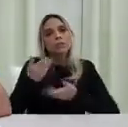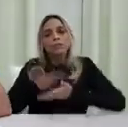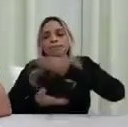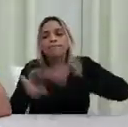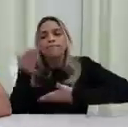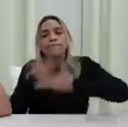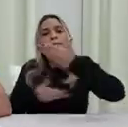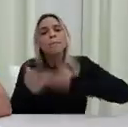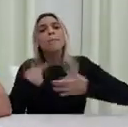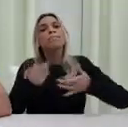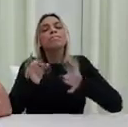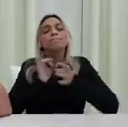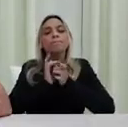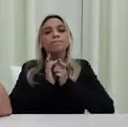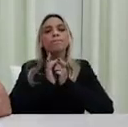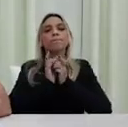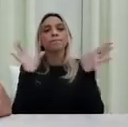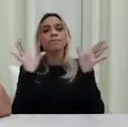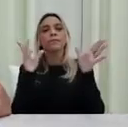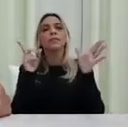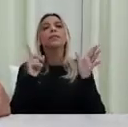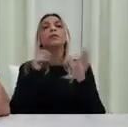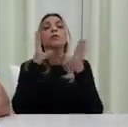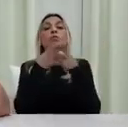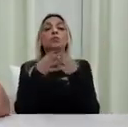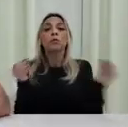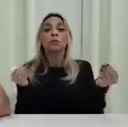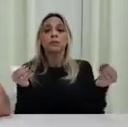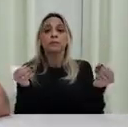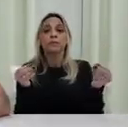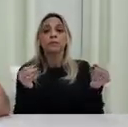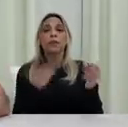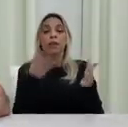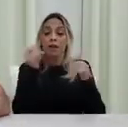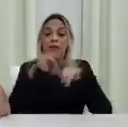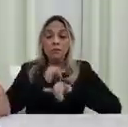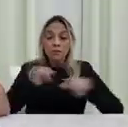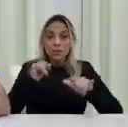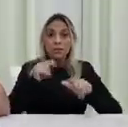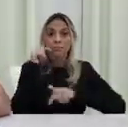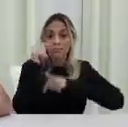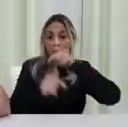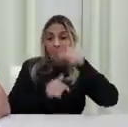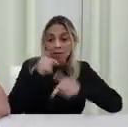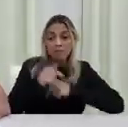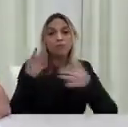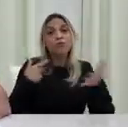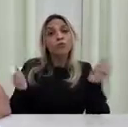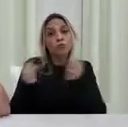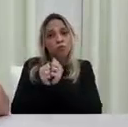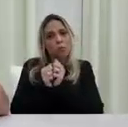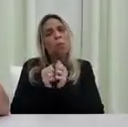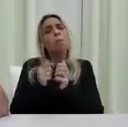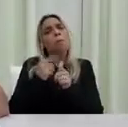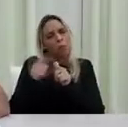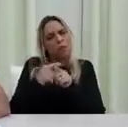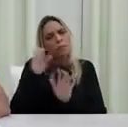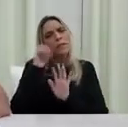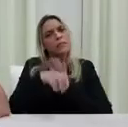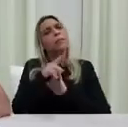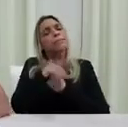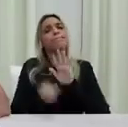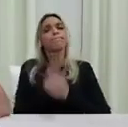chama da democracia não se apague. Ou melhor, a imprensa funcionando, mesmo com alguns percalços, ela é importante